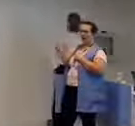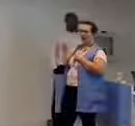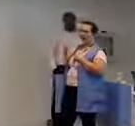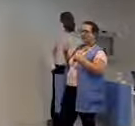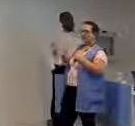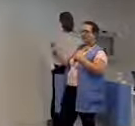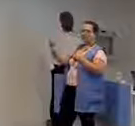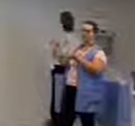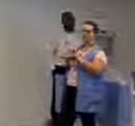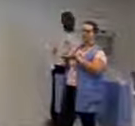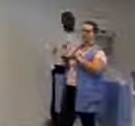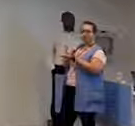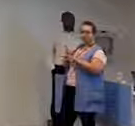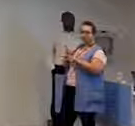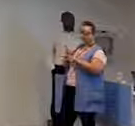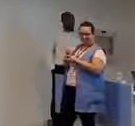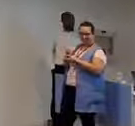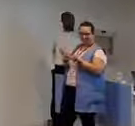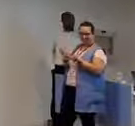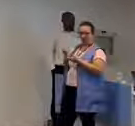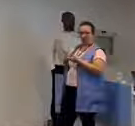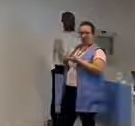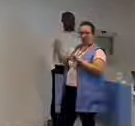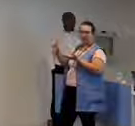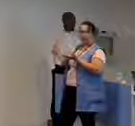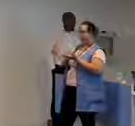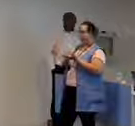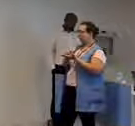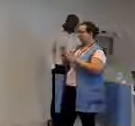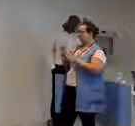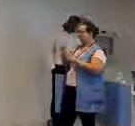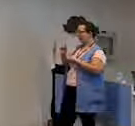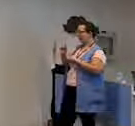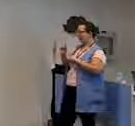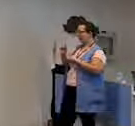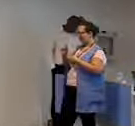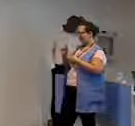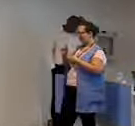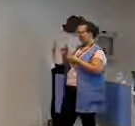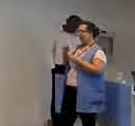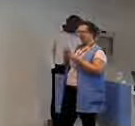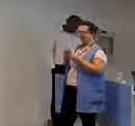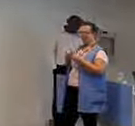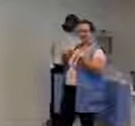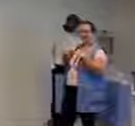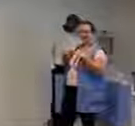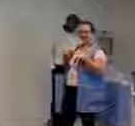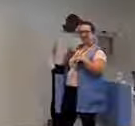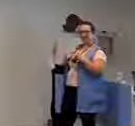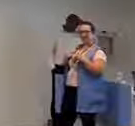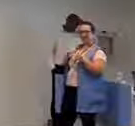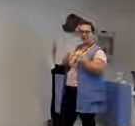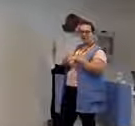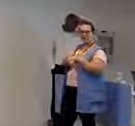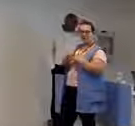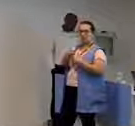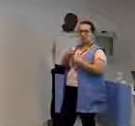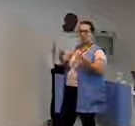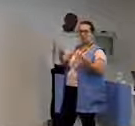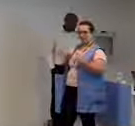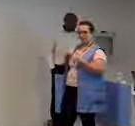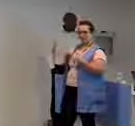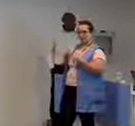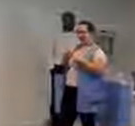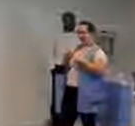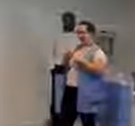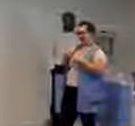passado. E se ele quiser se manter vivo, ele precisa aplicar uma mão de obra cada vez mais especializada, que